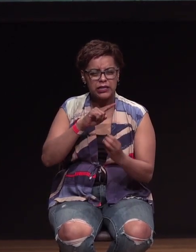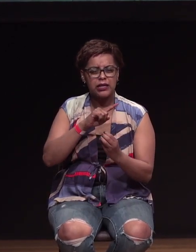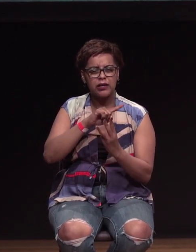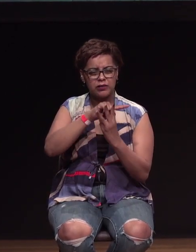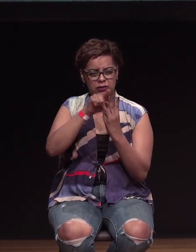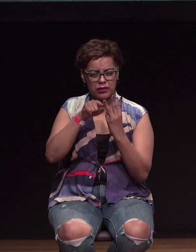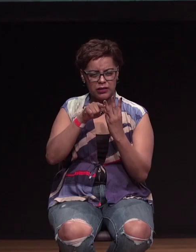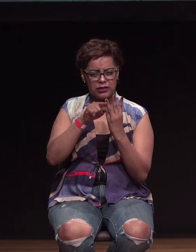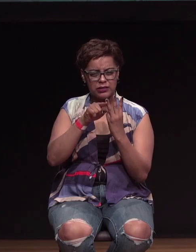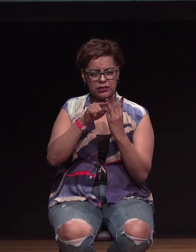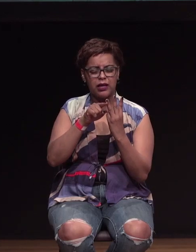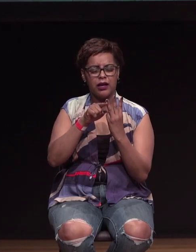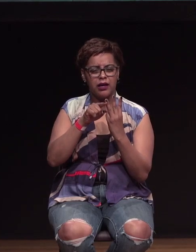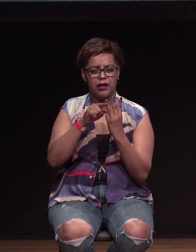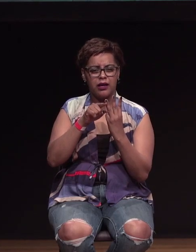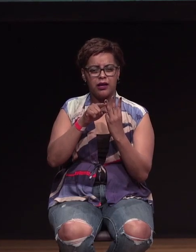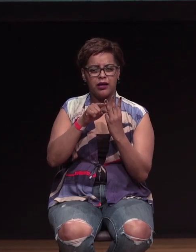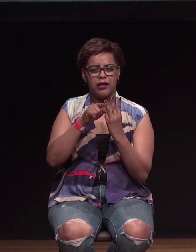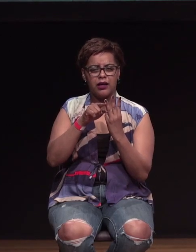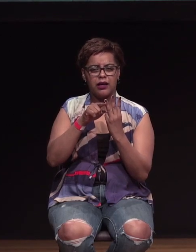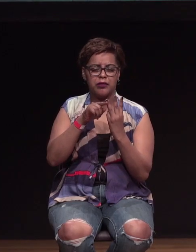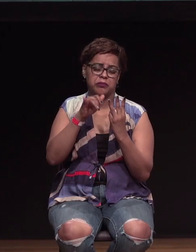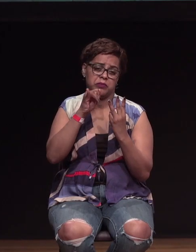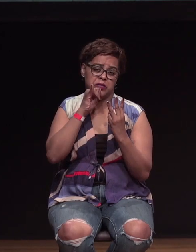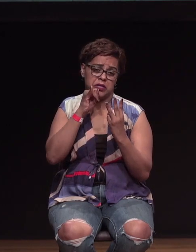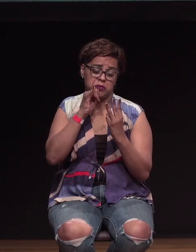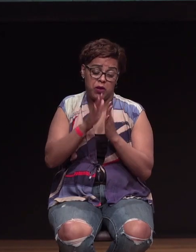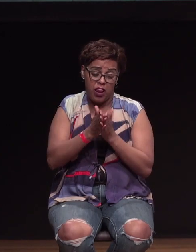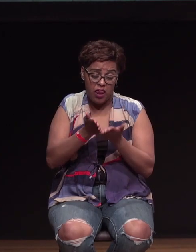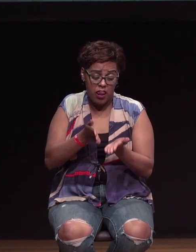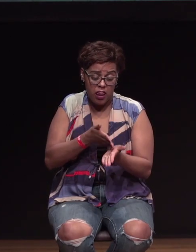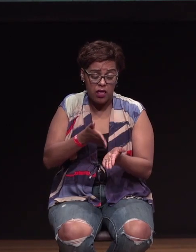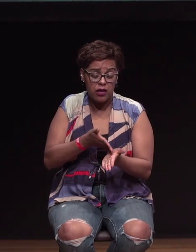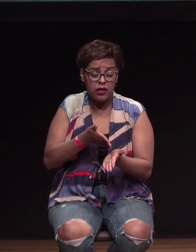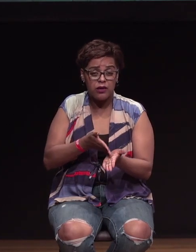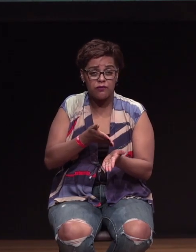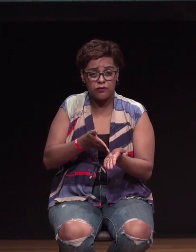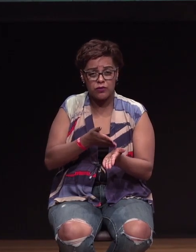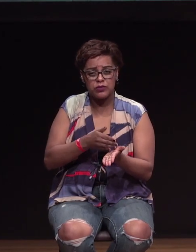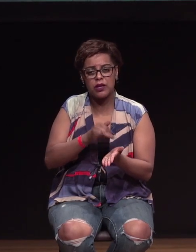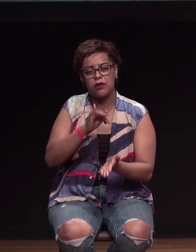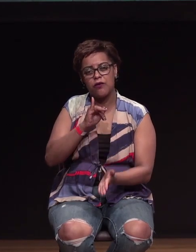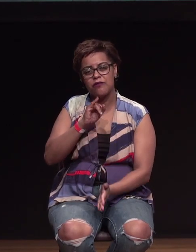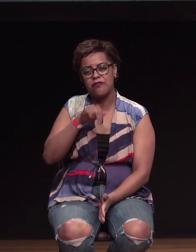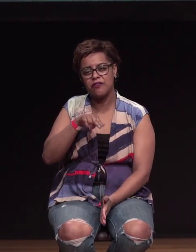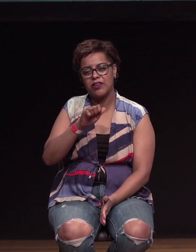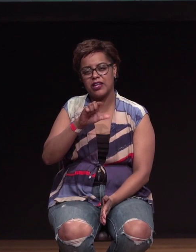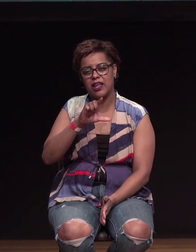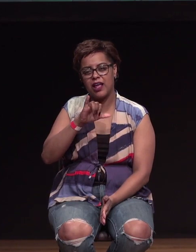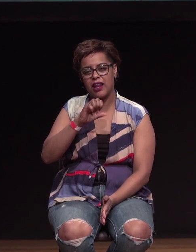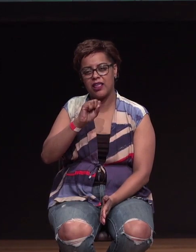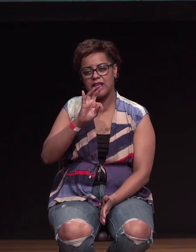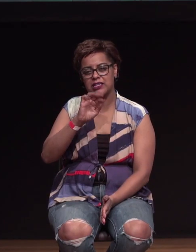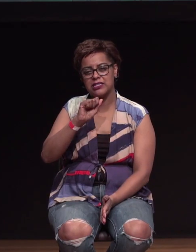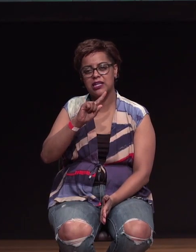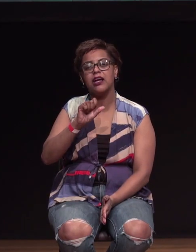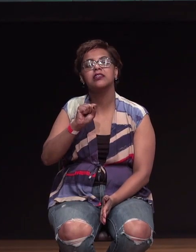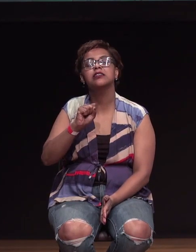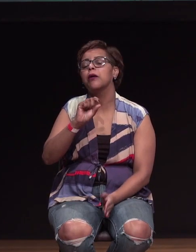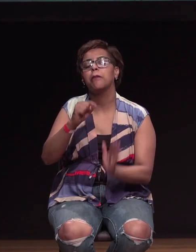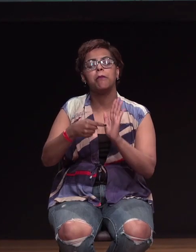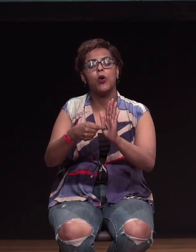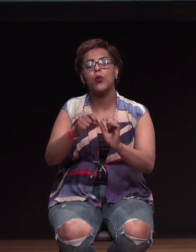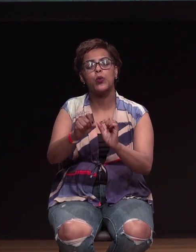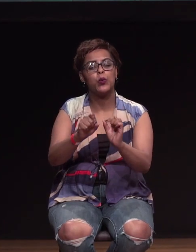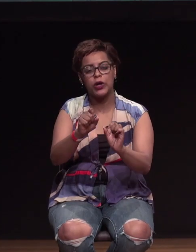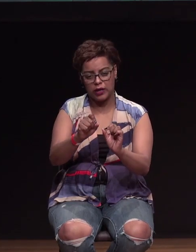do prêmio, são livros que tratam de maneira muito aberta, né, muito